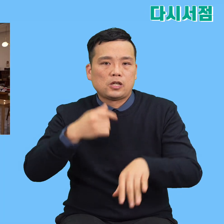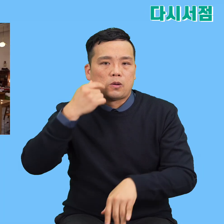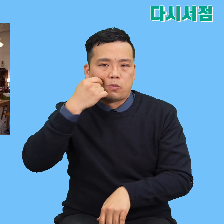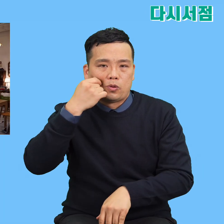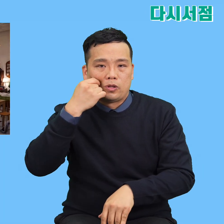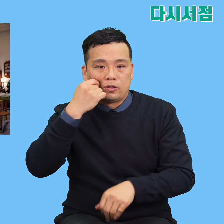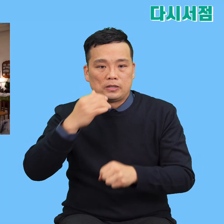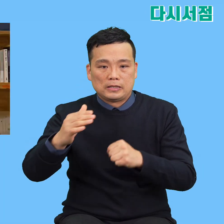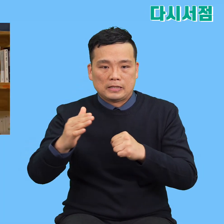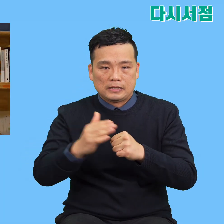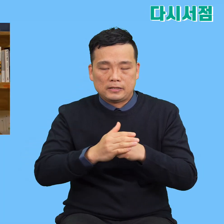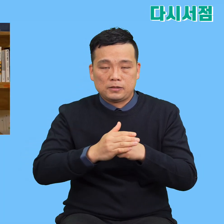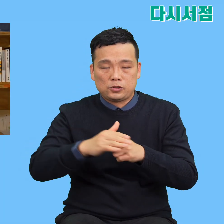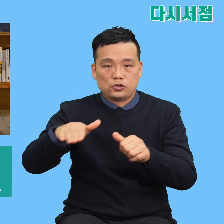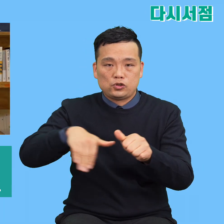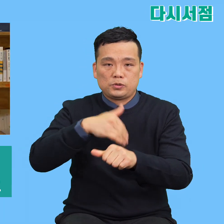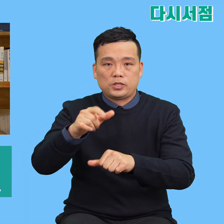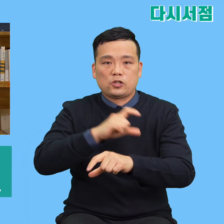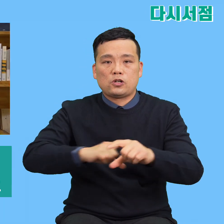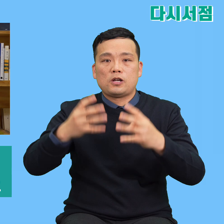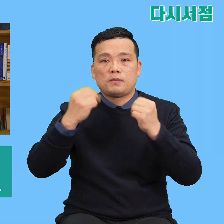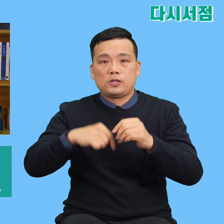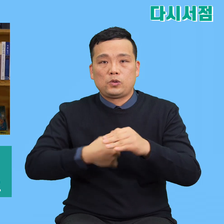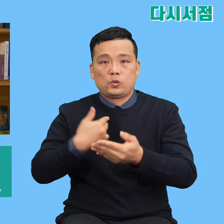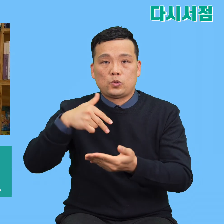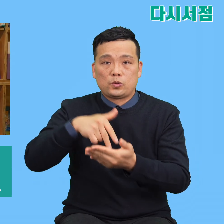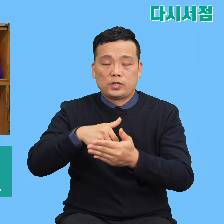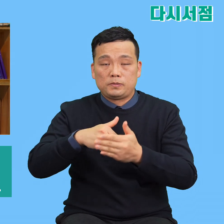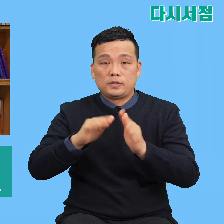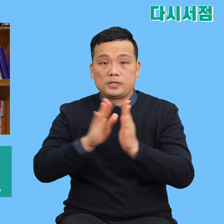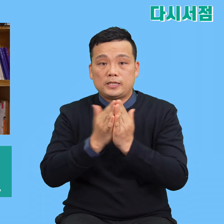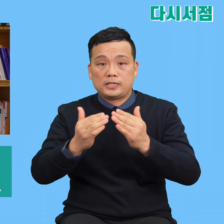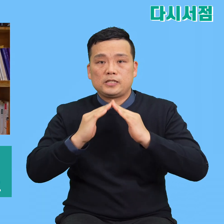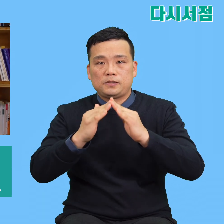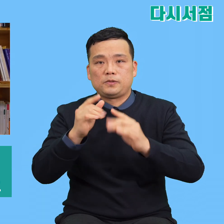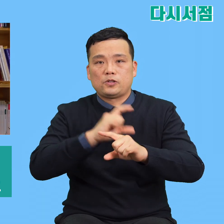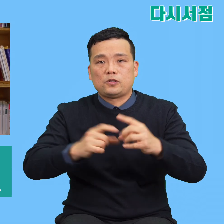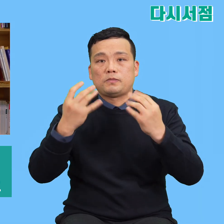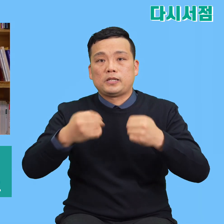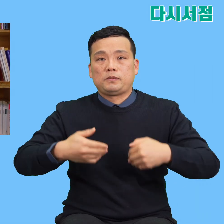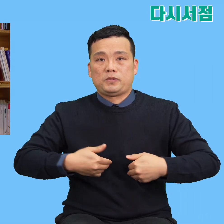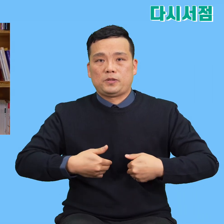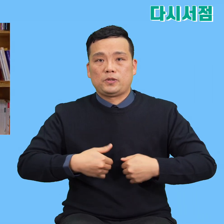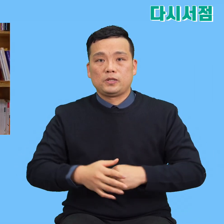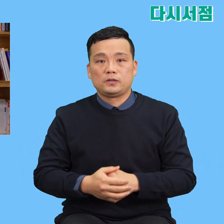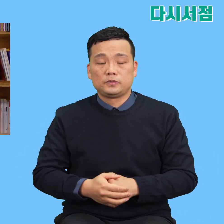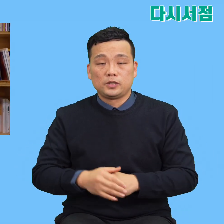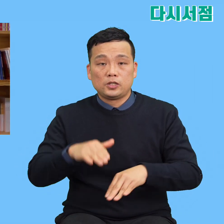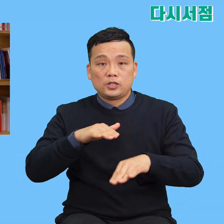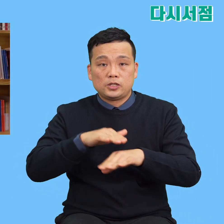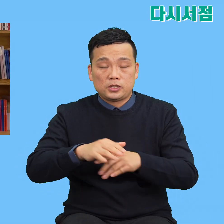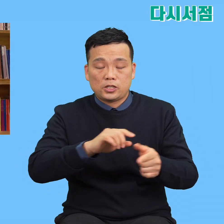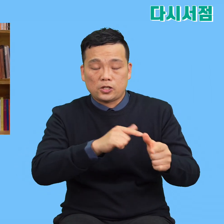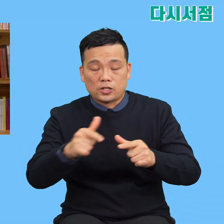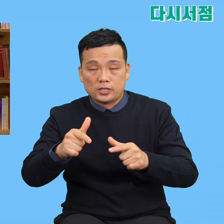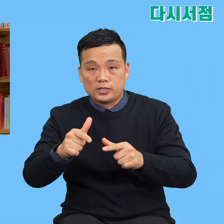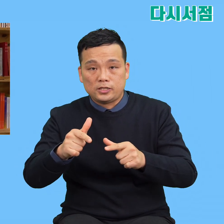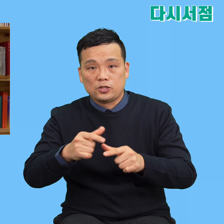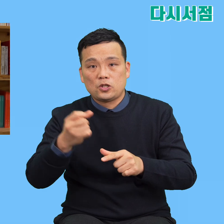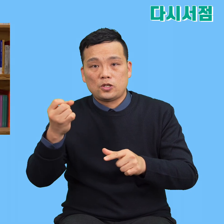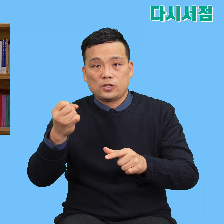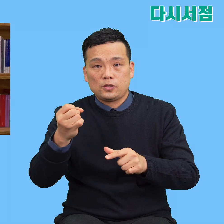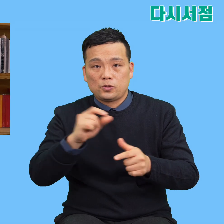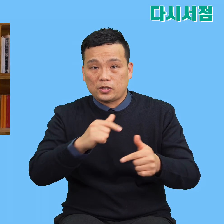어쩌면 그렇기에 주변에 많은 독립서점이 필요한 걸지도 모르겠네요. 이렇게 다양하고 재미있는